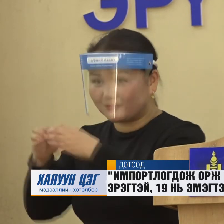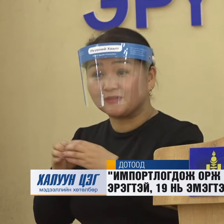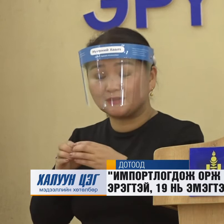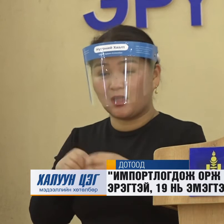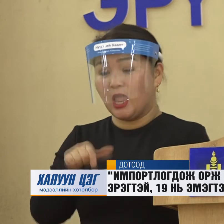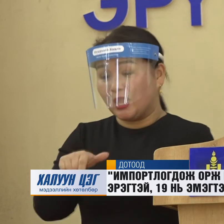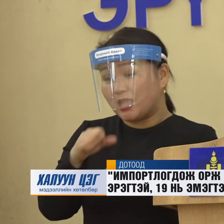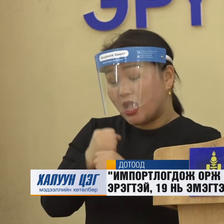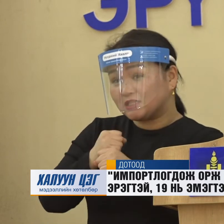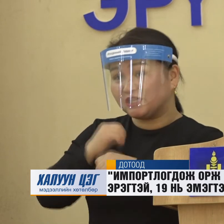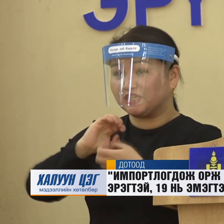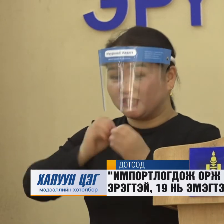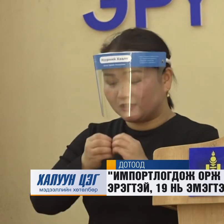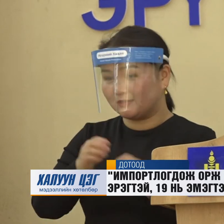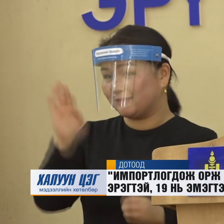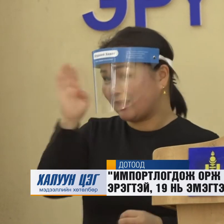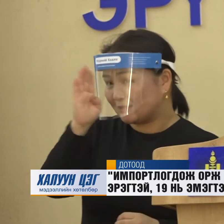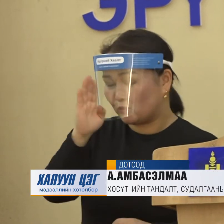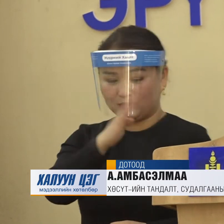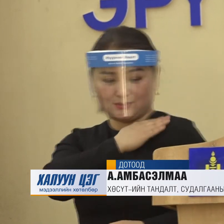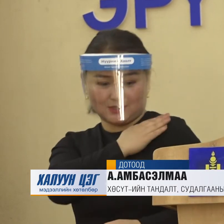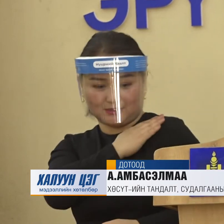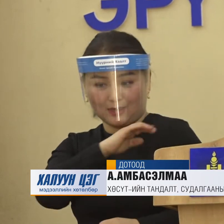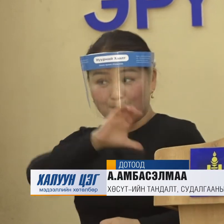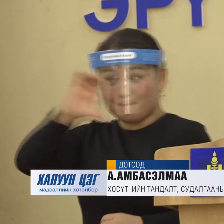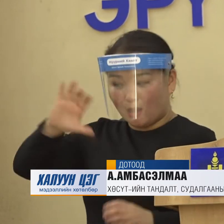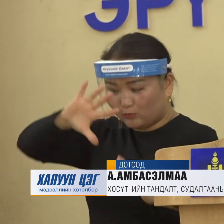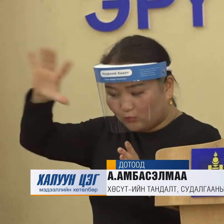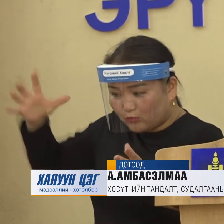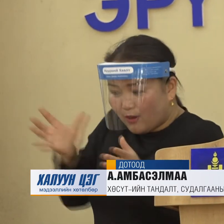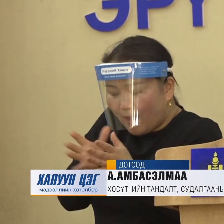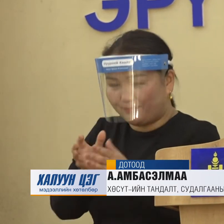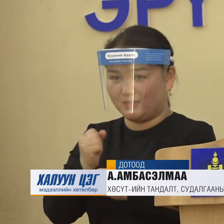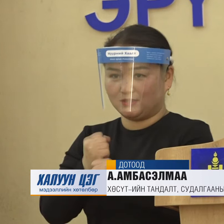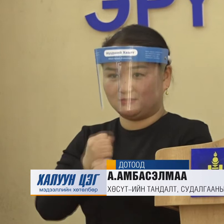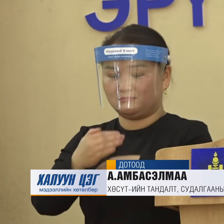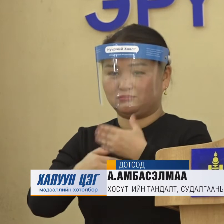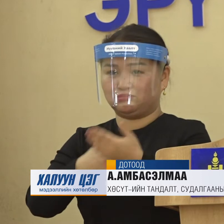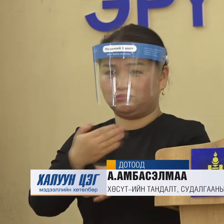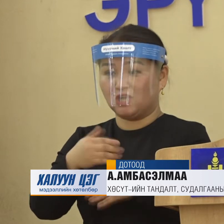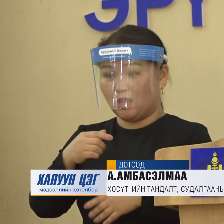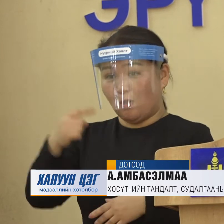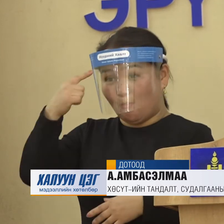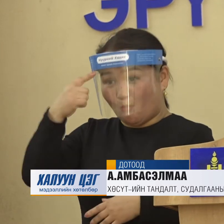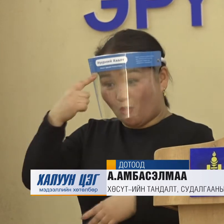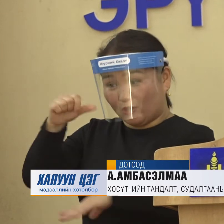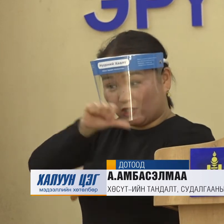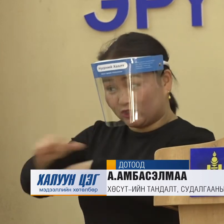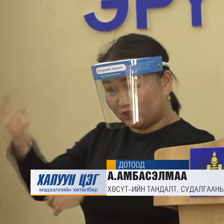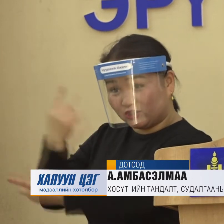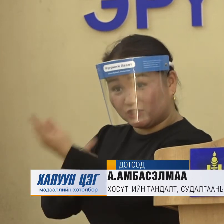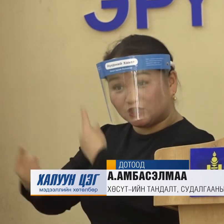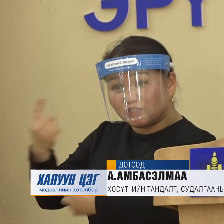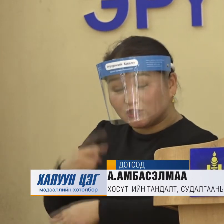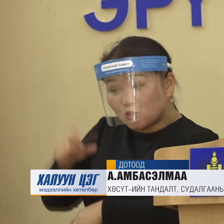газар, цагдаагийн газар энтэртэйгээ хамтарч ажиллаж байгаагийнхаа хүчээр бол ирсэн зорчигчийг тухайн одоо орсон